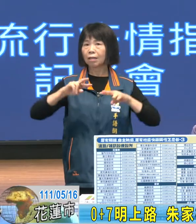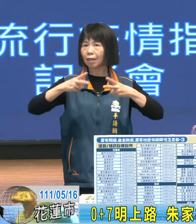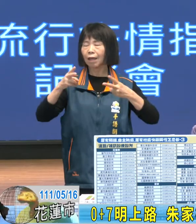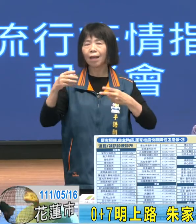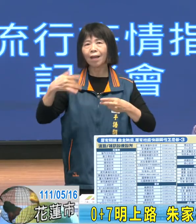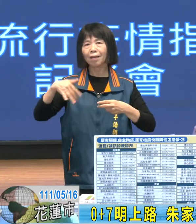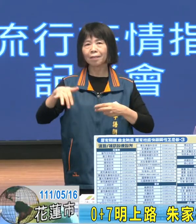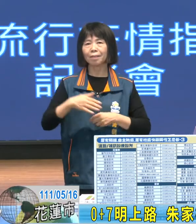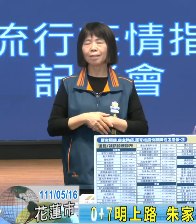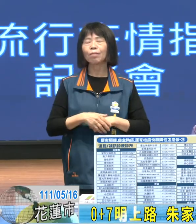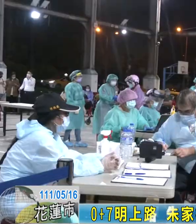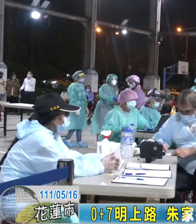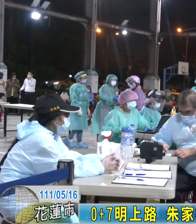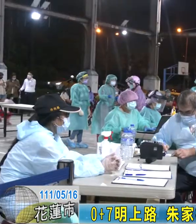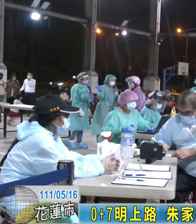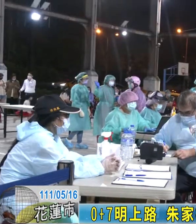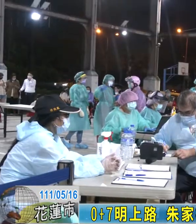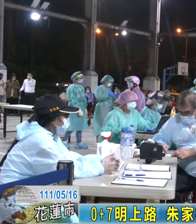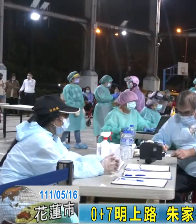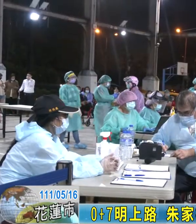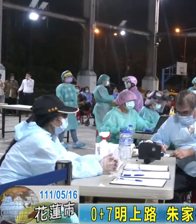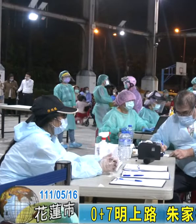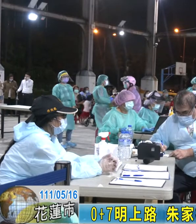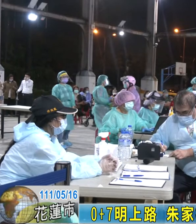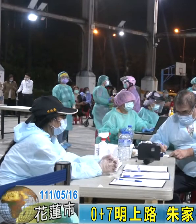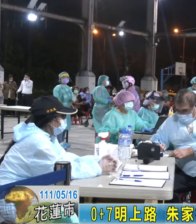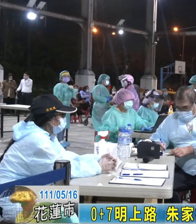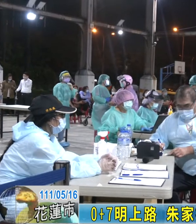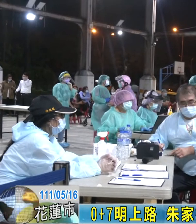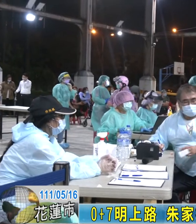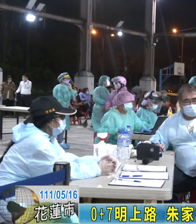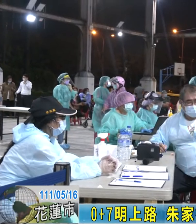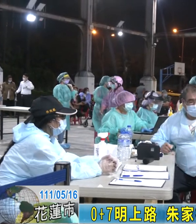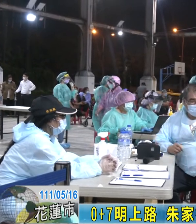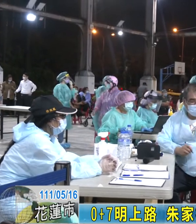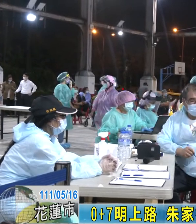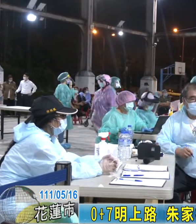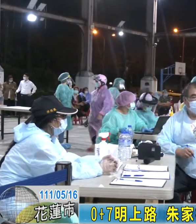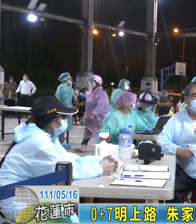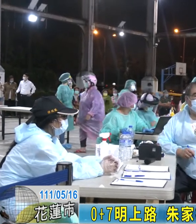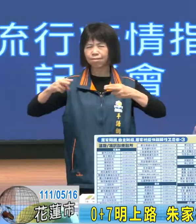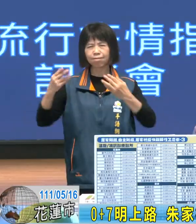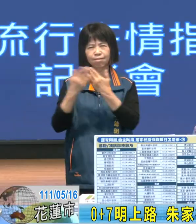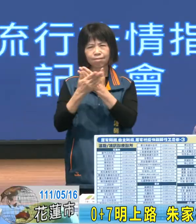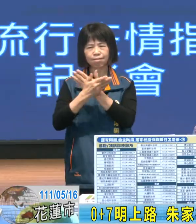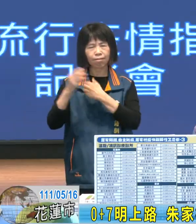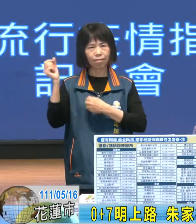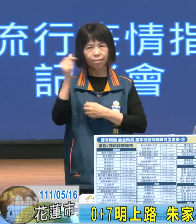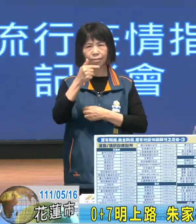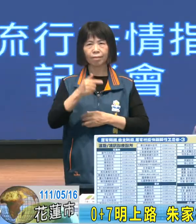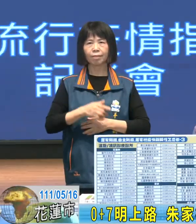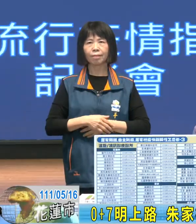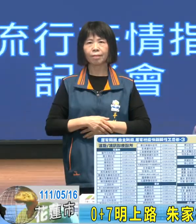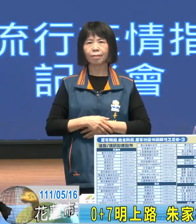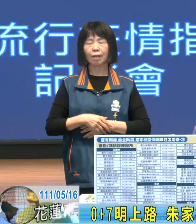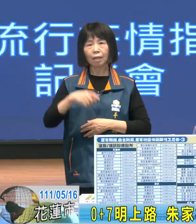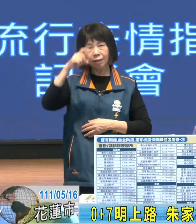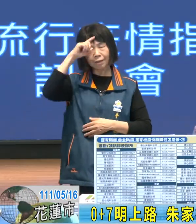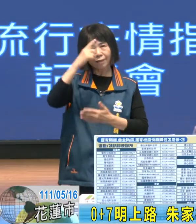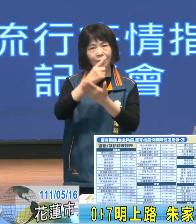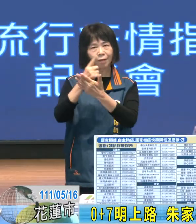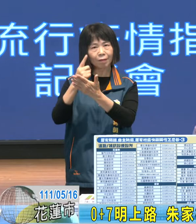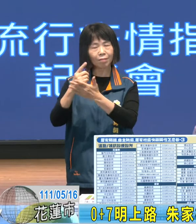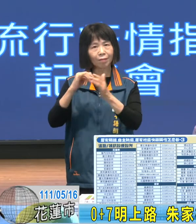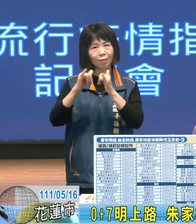我们的乡亲做个说明。中央疫情指挥中心对于很多政策的滚动是非常快速的，非常快速的。那也希望我们的乡